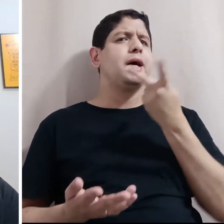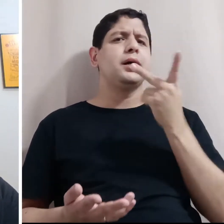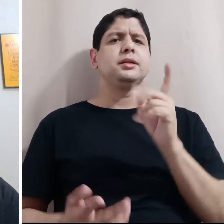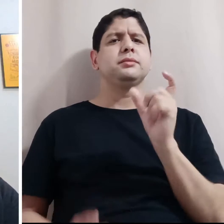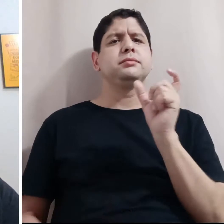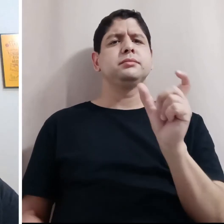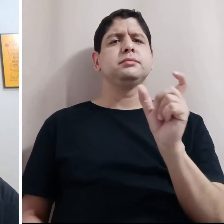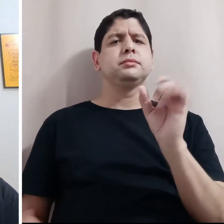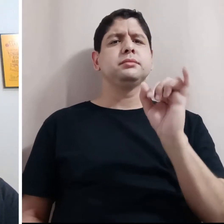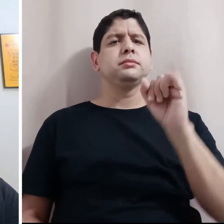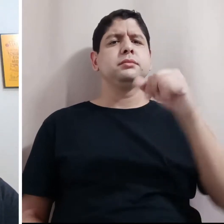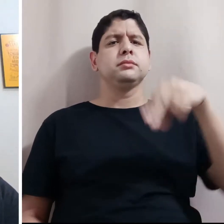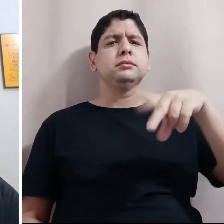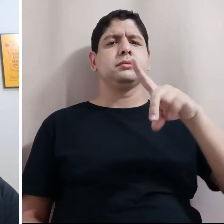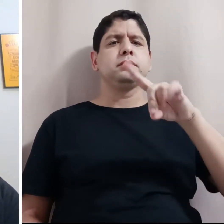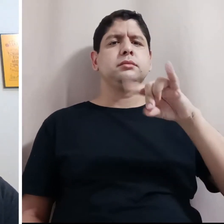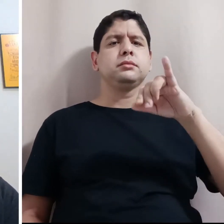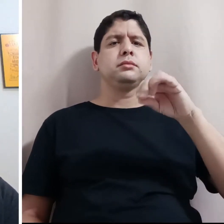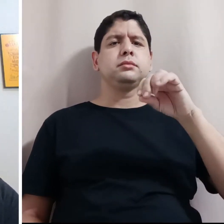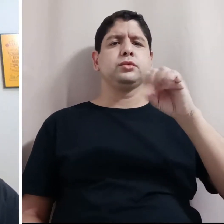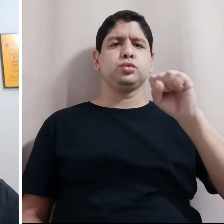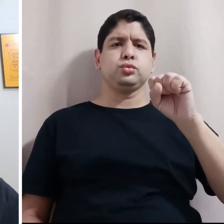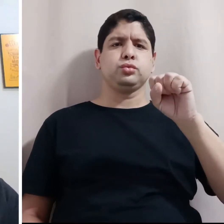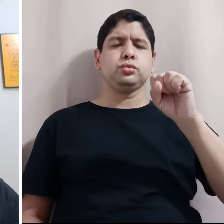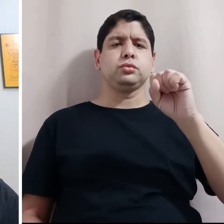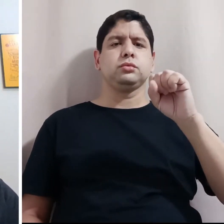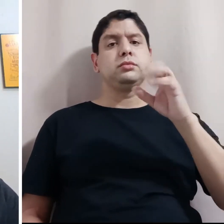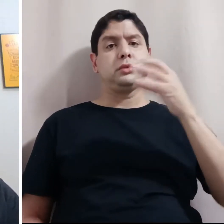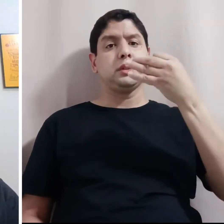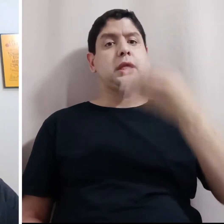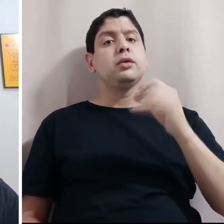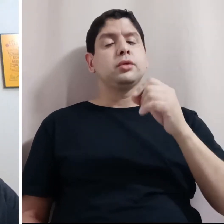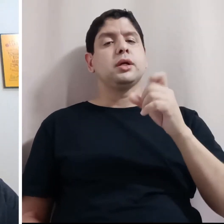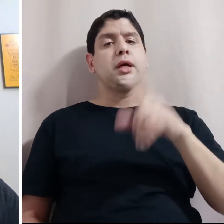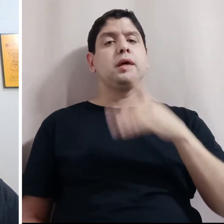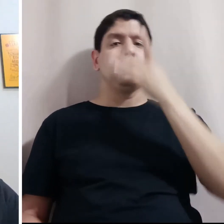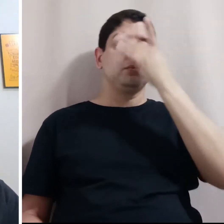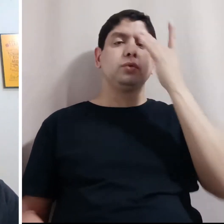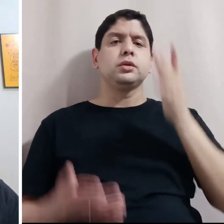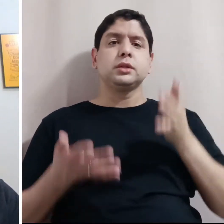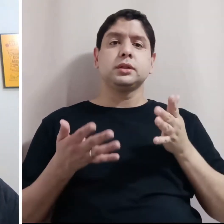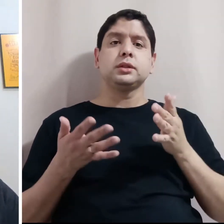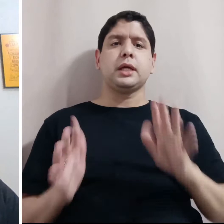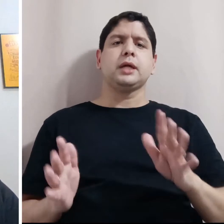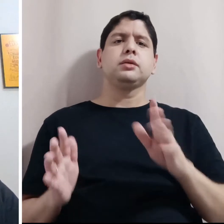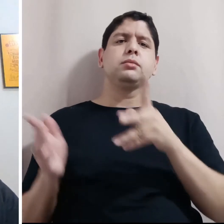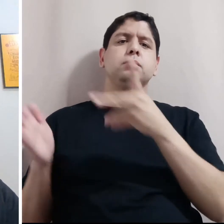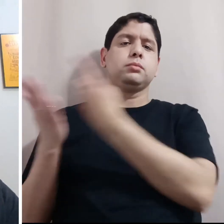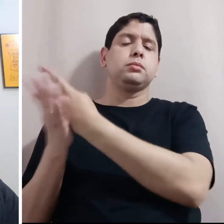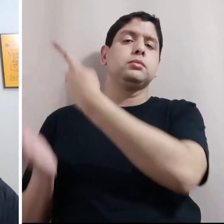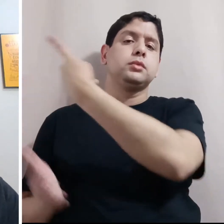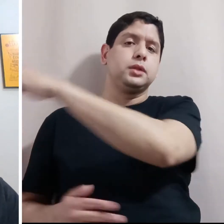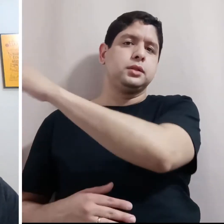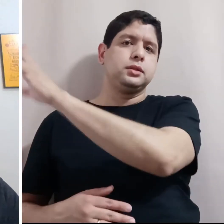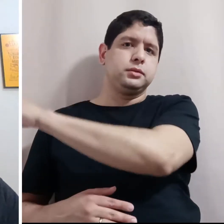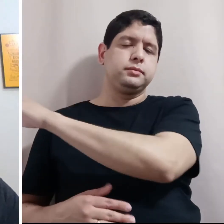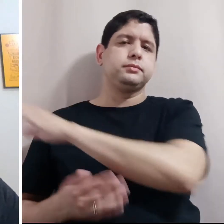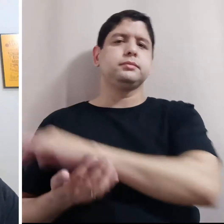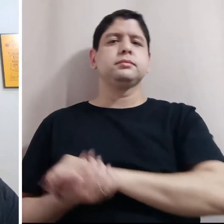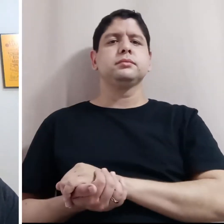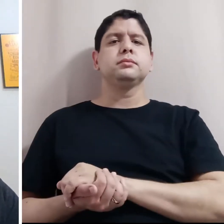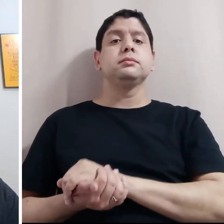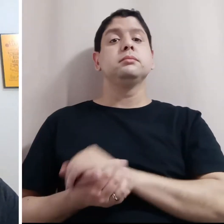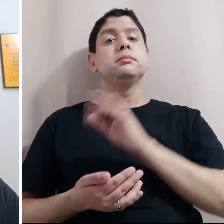repetindo nos dias de hoje, é acreditar que os índios são todos iguais, né? Os povos indígenas são todos iguais. E isso